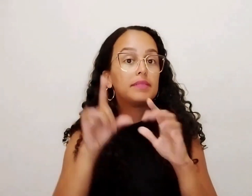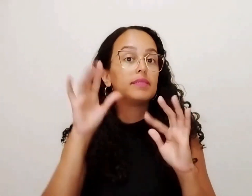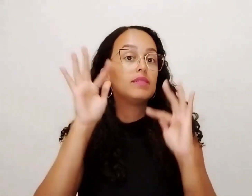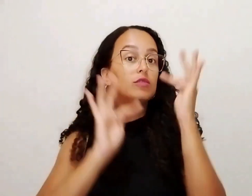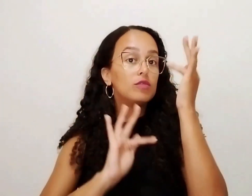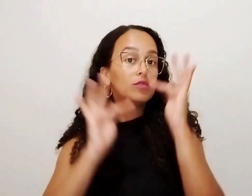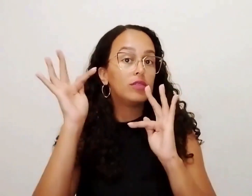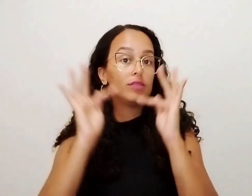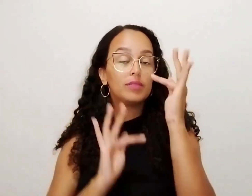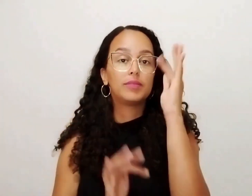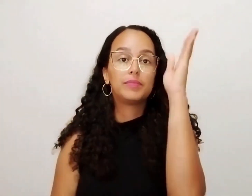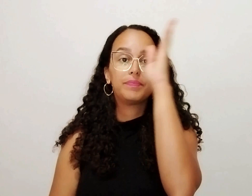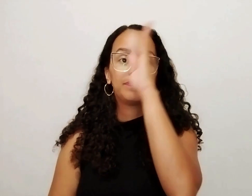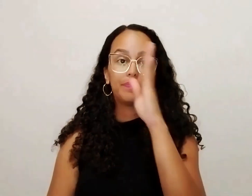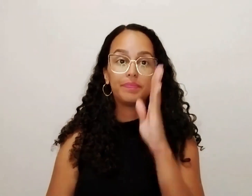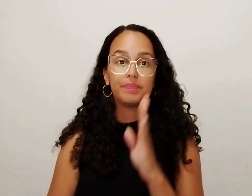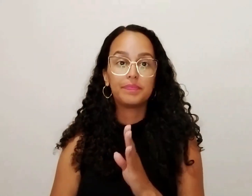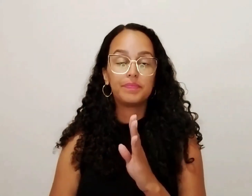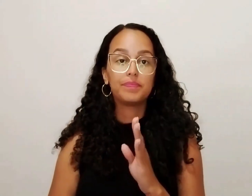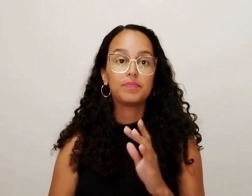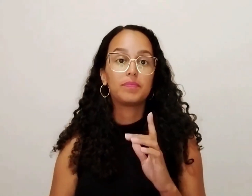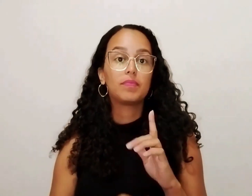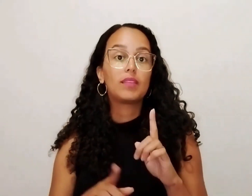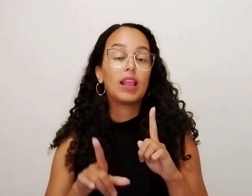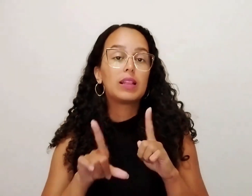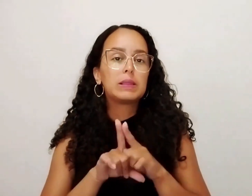arte de Anita Malfatti.